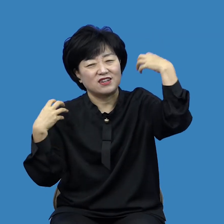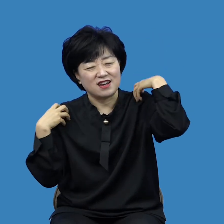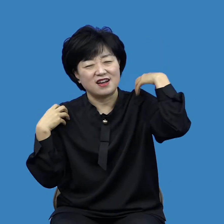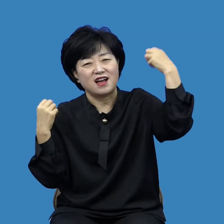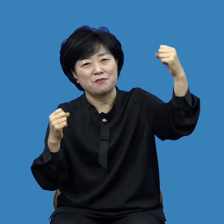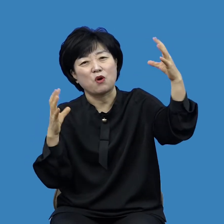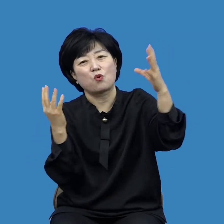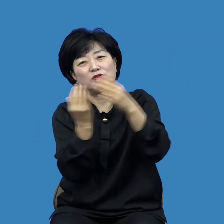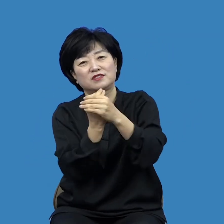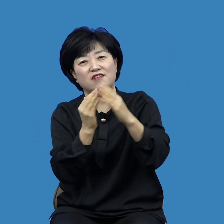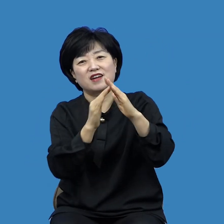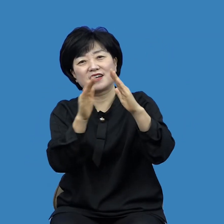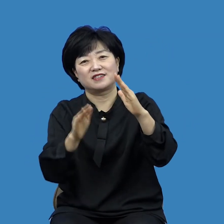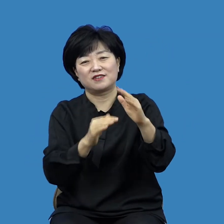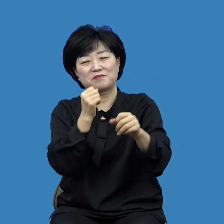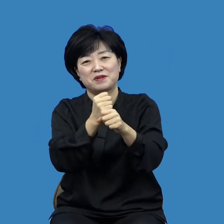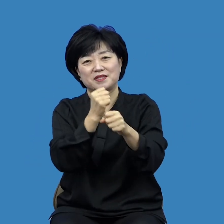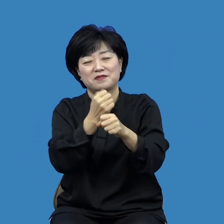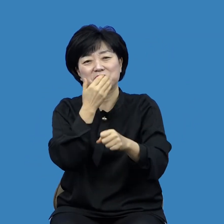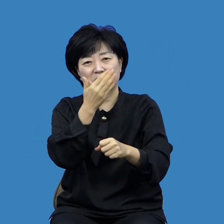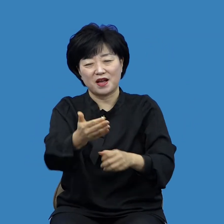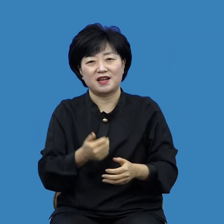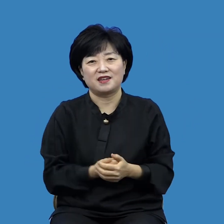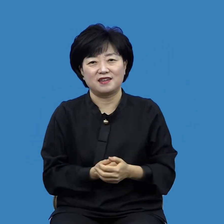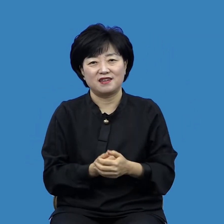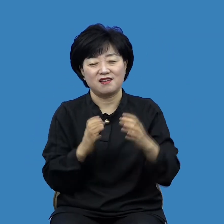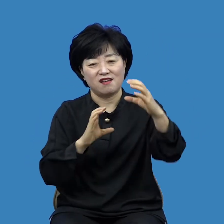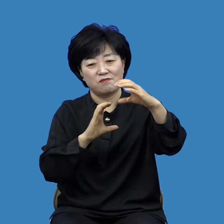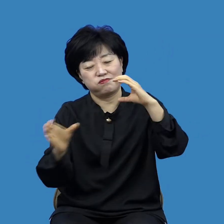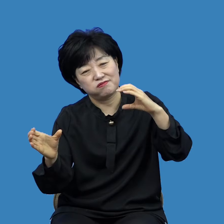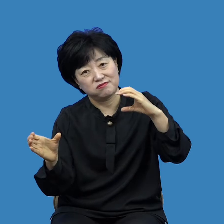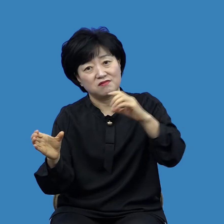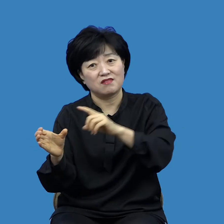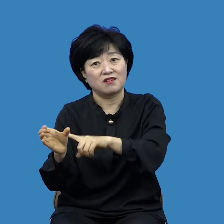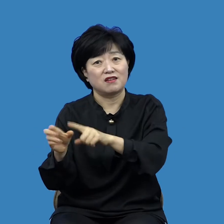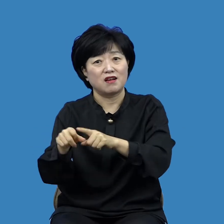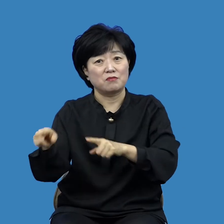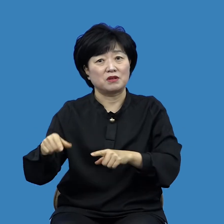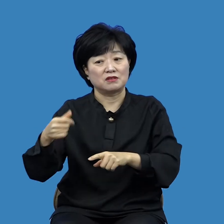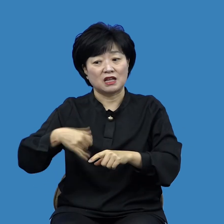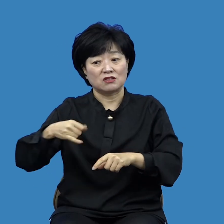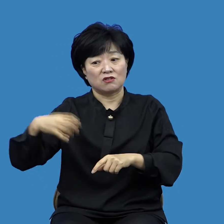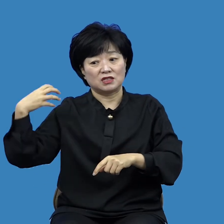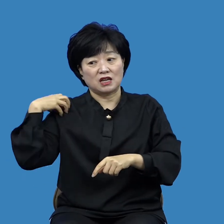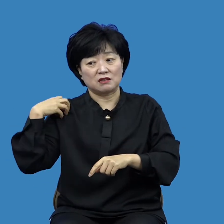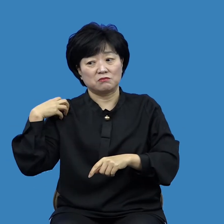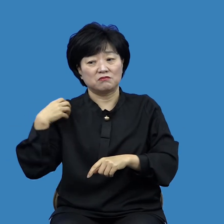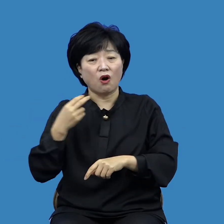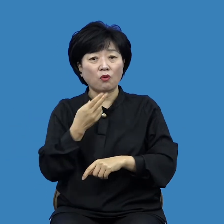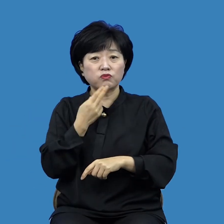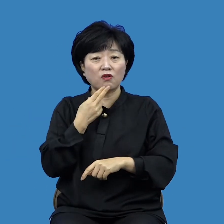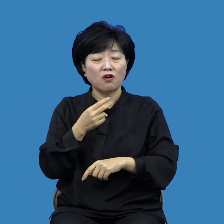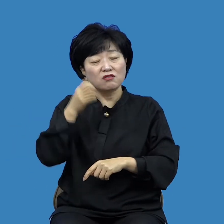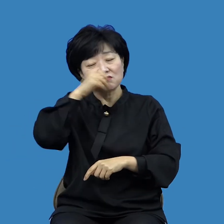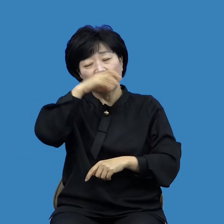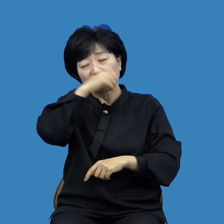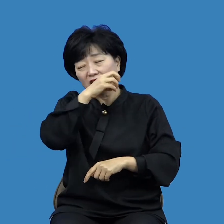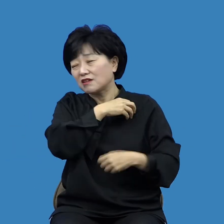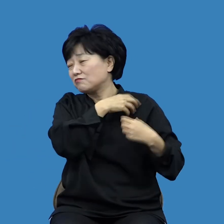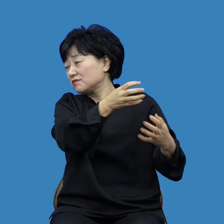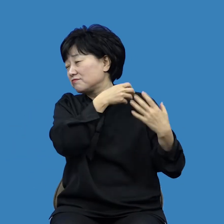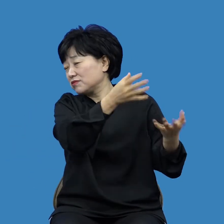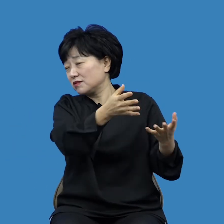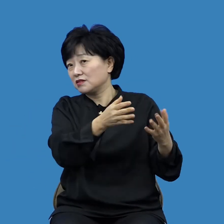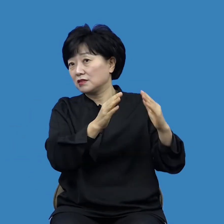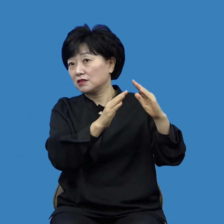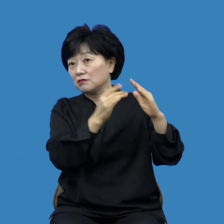가정이 온전해지지 못하는 거예요. 자녀들은 잘 기억해요. 여러분들에게도 책임이 있어. 맨날 아버지한테 상처받고 어머니한테 상처받고 난 내적 치유해야